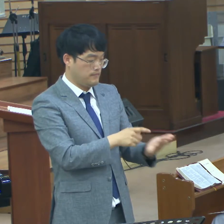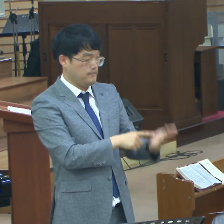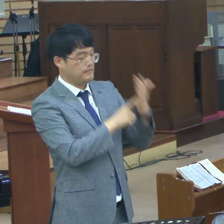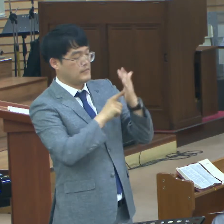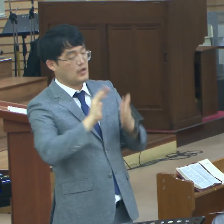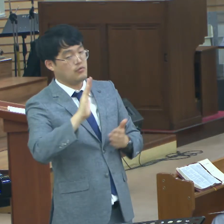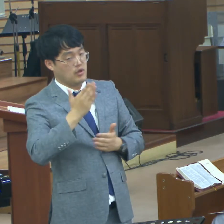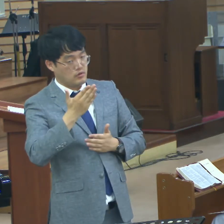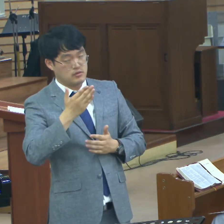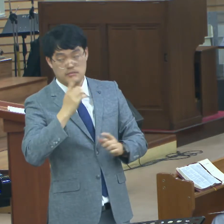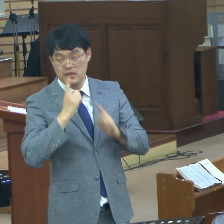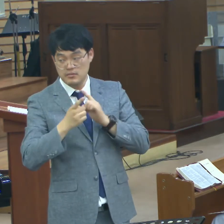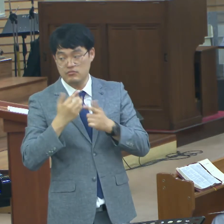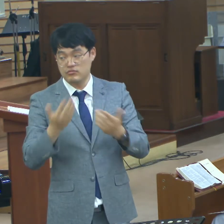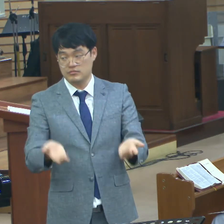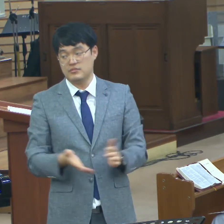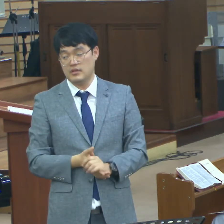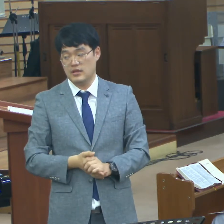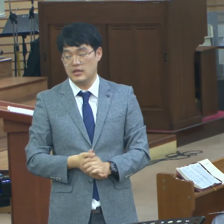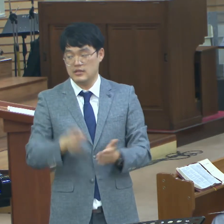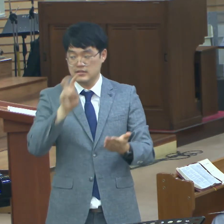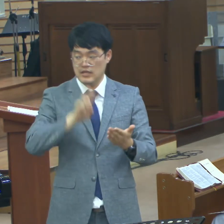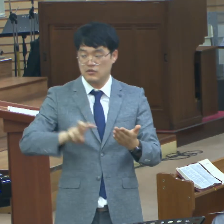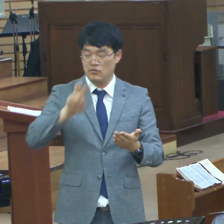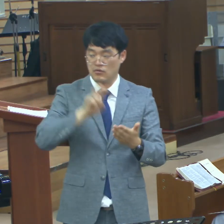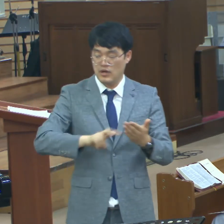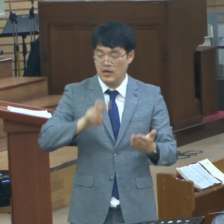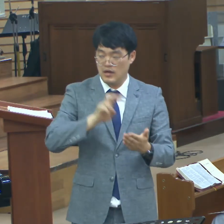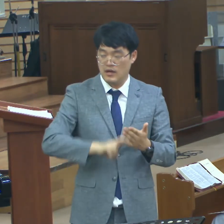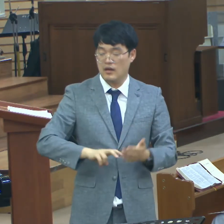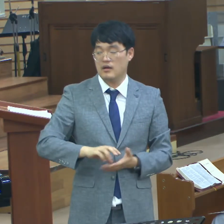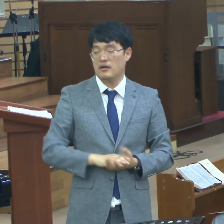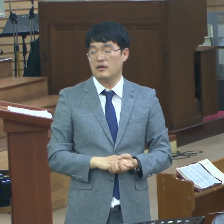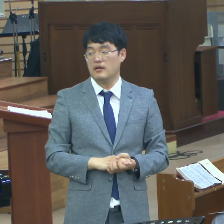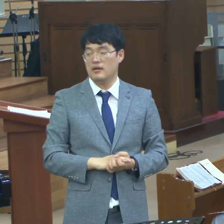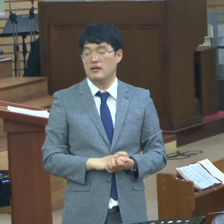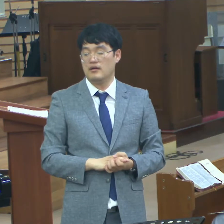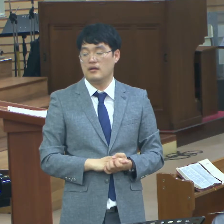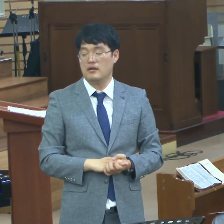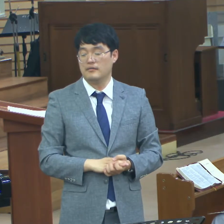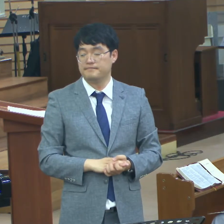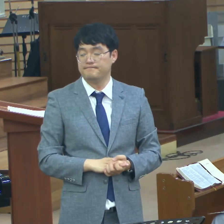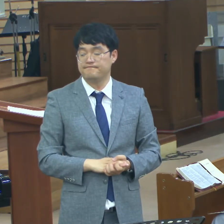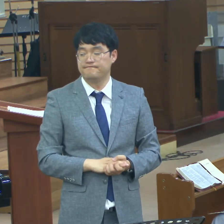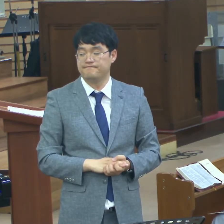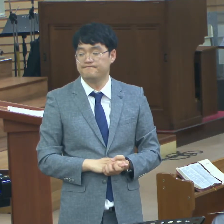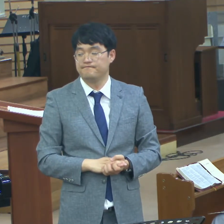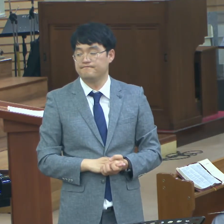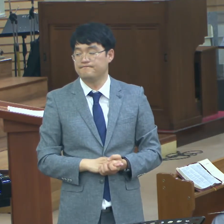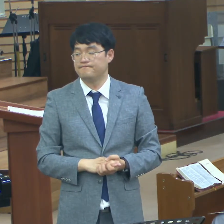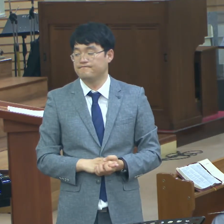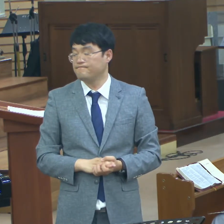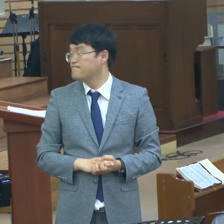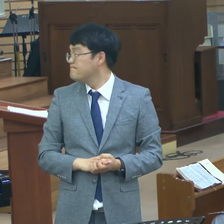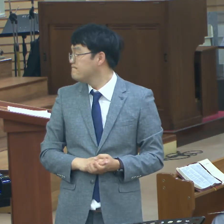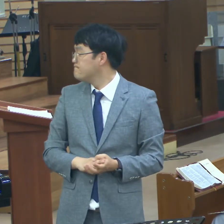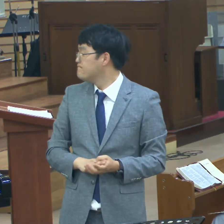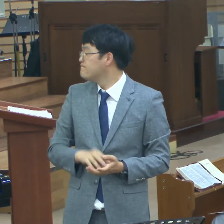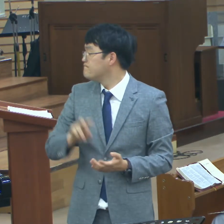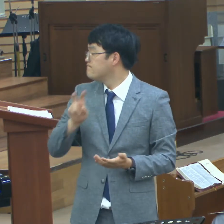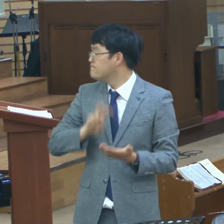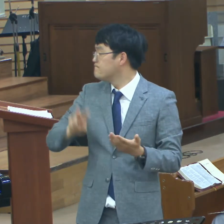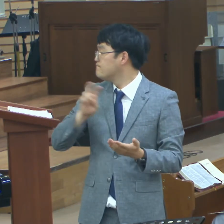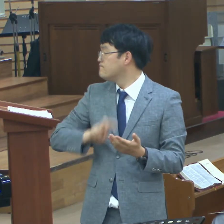찬호가 210장 3절입니다. 주의 은혜 내가 받아 시온 백성 되는데 세상